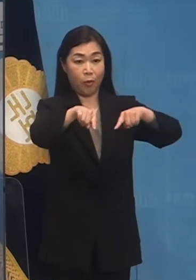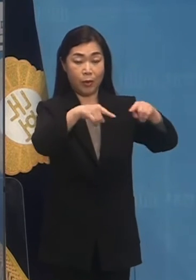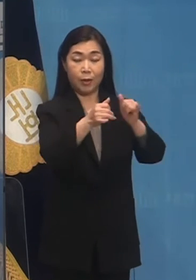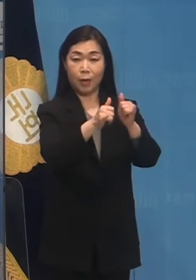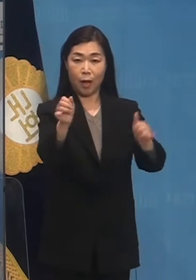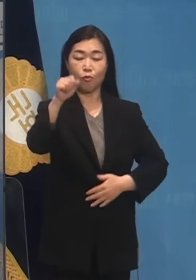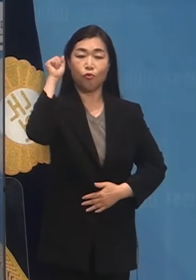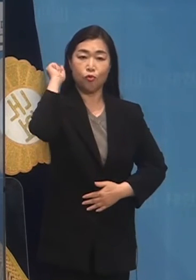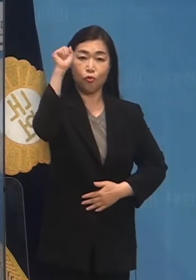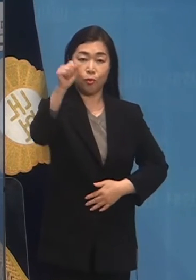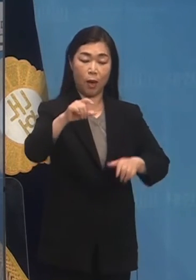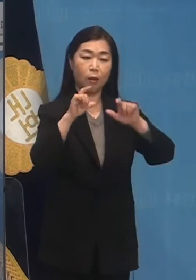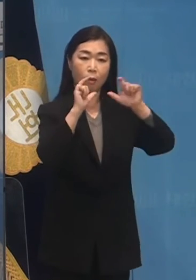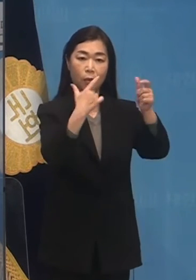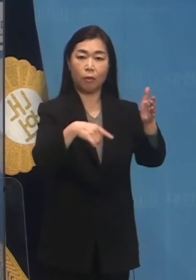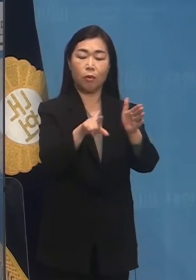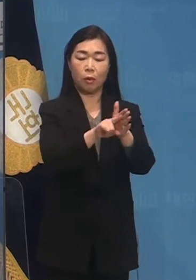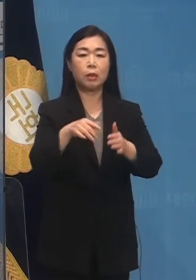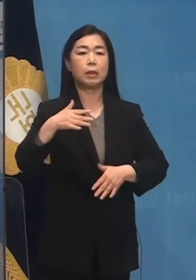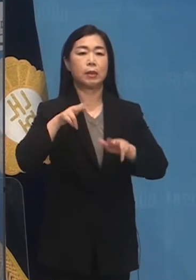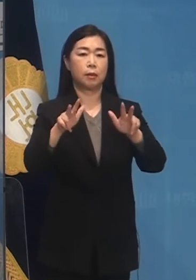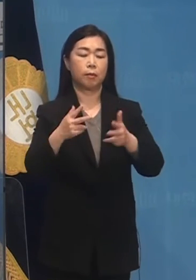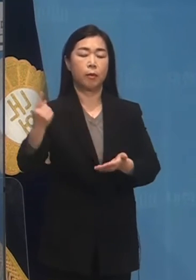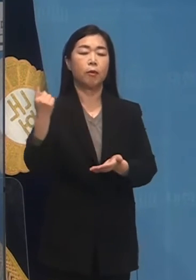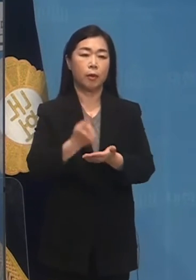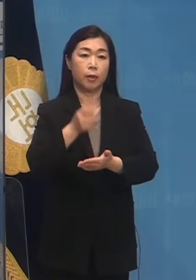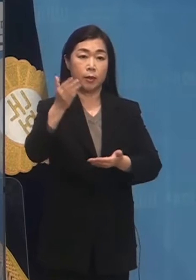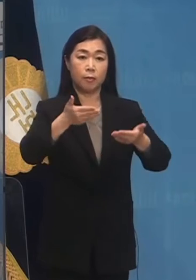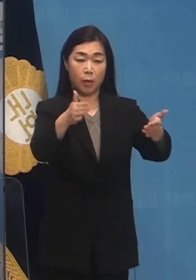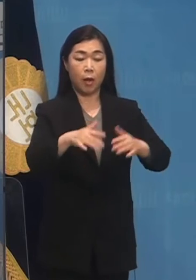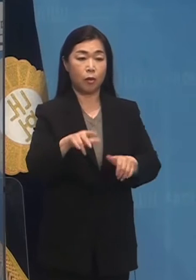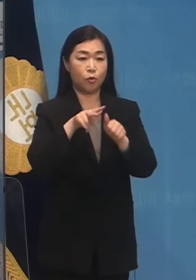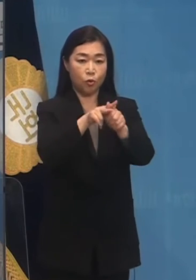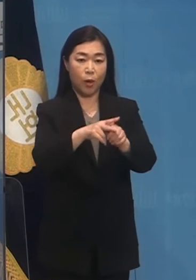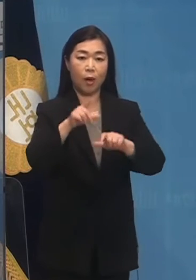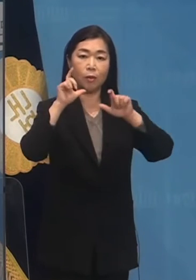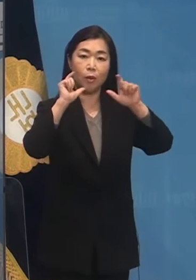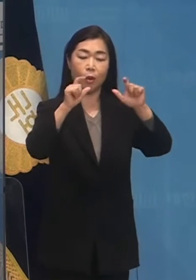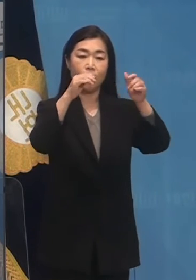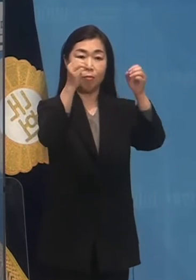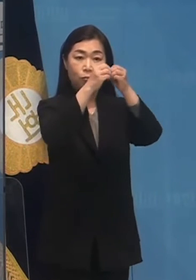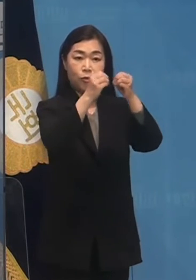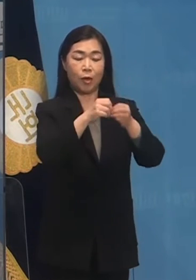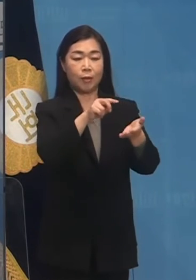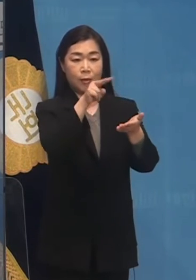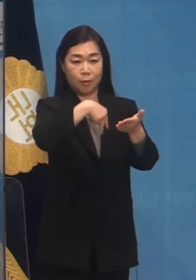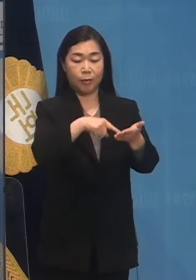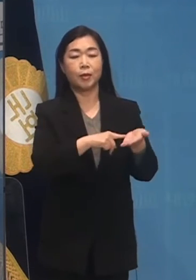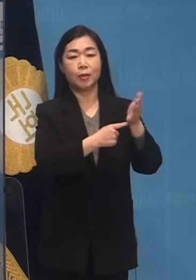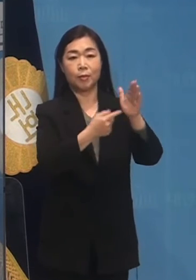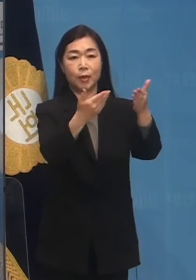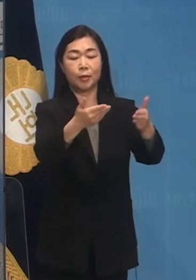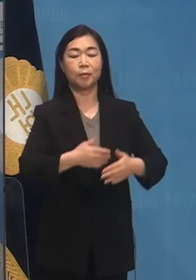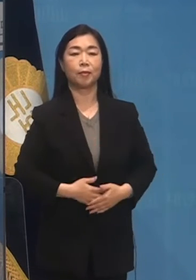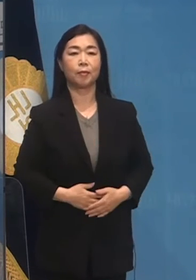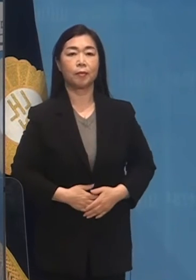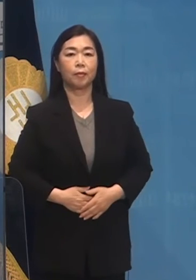경기도지사 출마 선언을 하기 위해 이 자리에 섰습니다. 출마 선언문을 낭독하도록